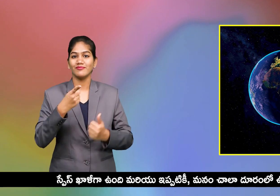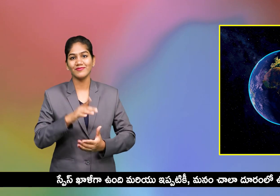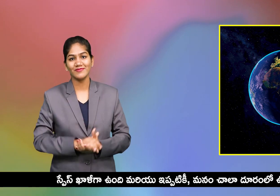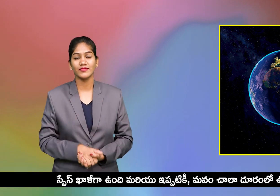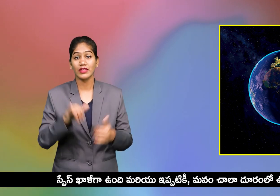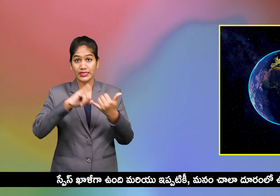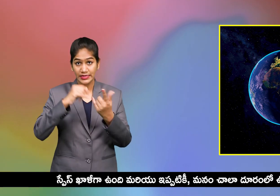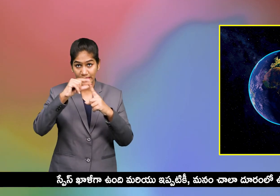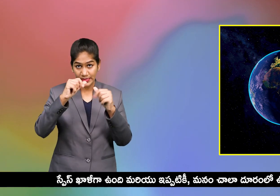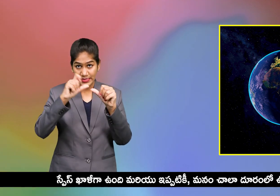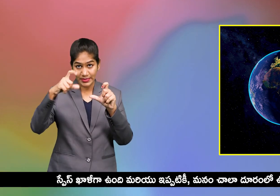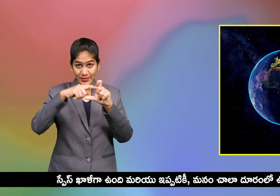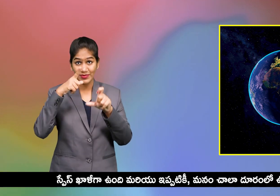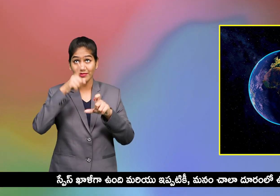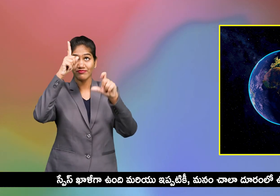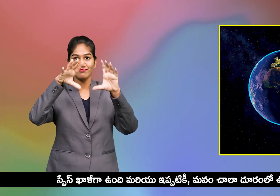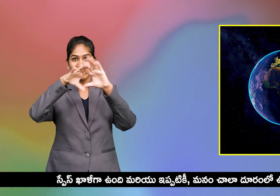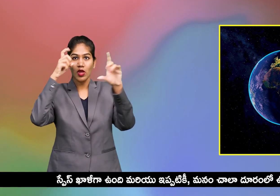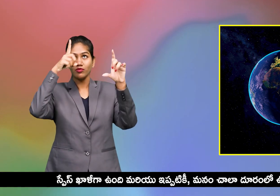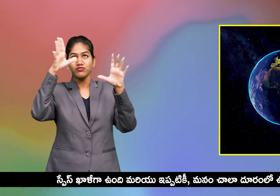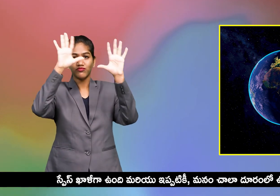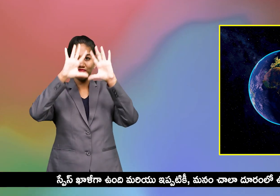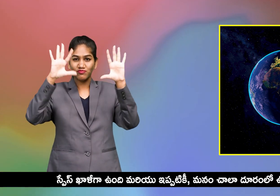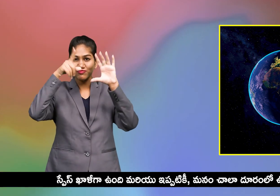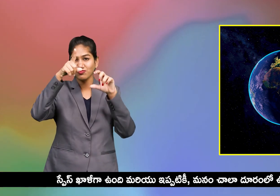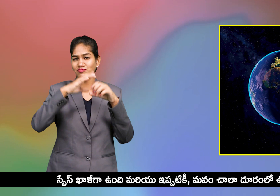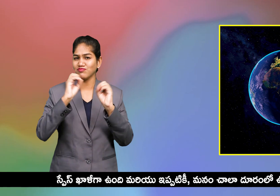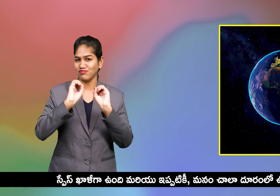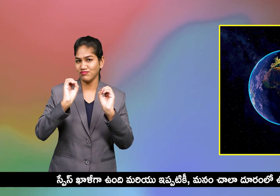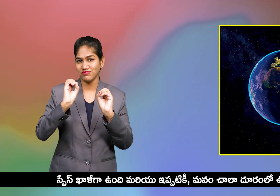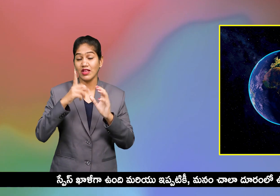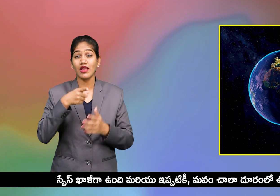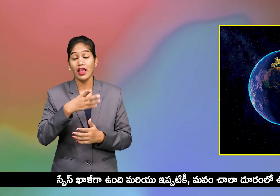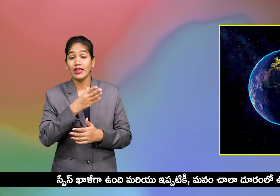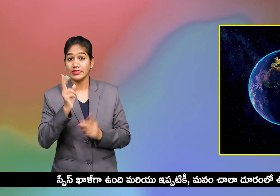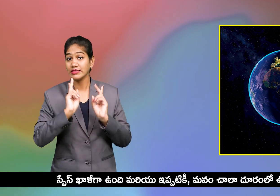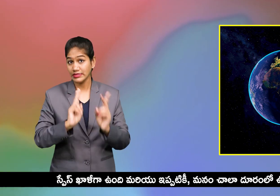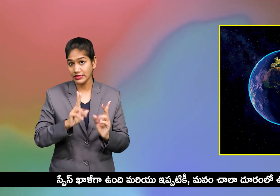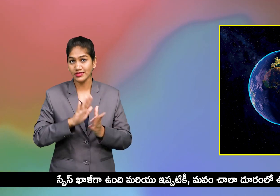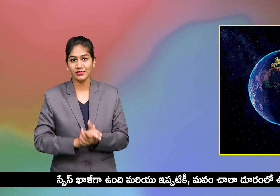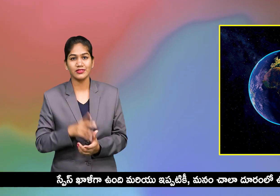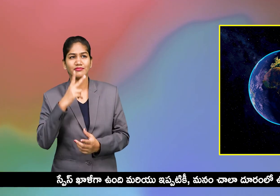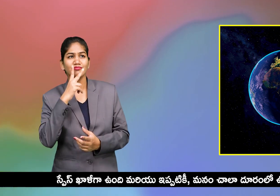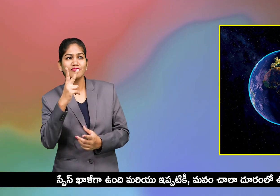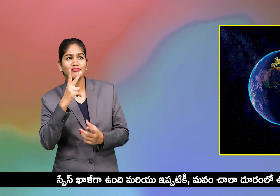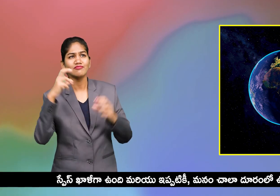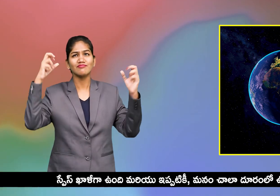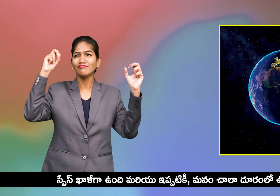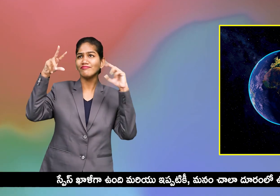స్పేస్ ఖాళీగా ఉంది మరియు ఇప్పటికీ మనం చాలా దూరంలో ఉన్న నక్షత్రాలను చూడవచ్చు.